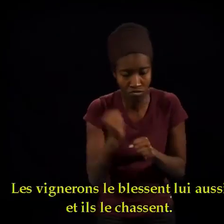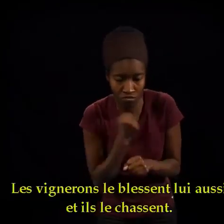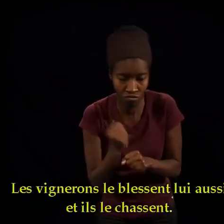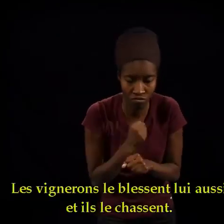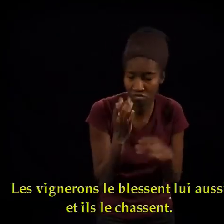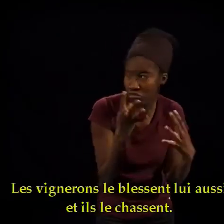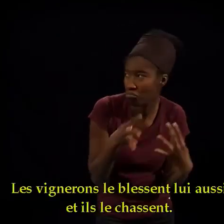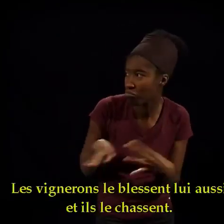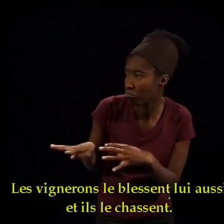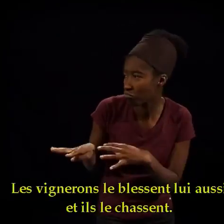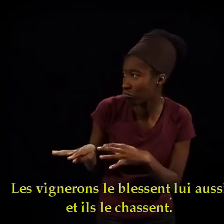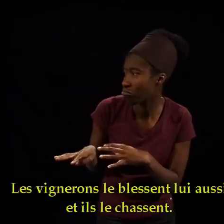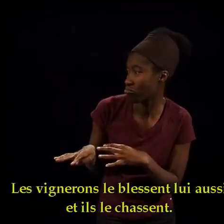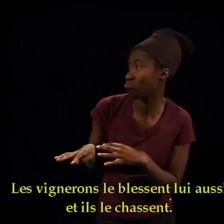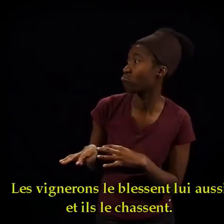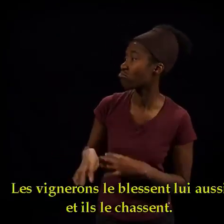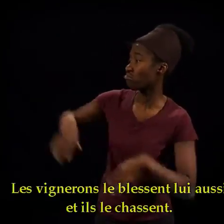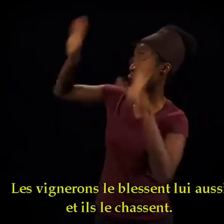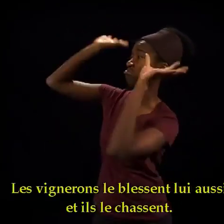Les vignerons le blessent lui aussi et ils le chassent.